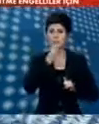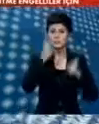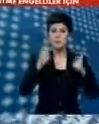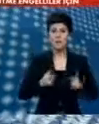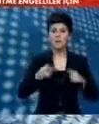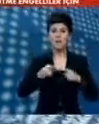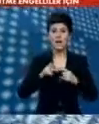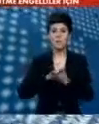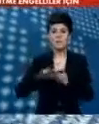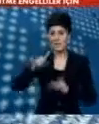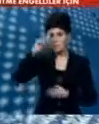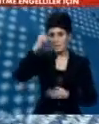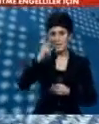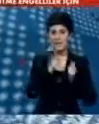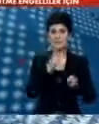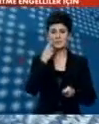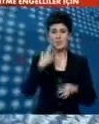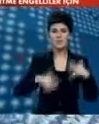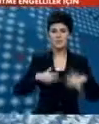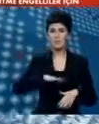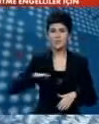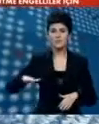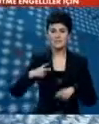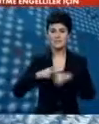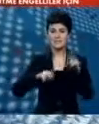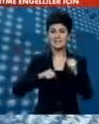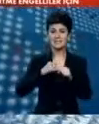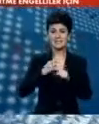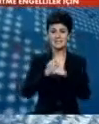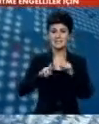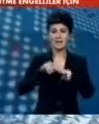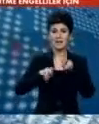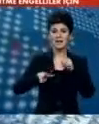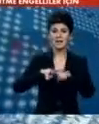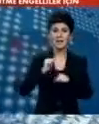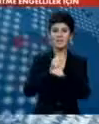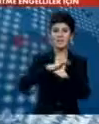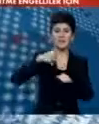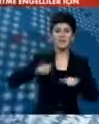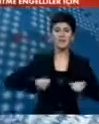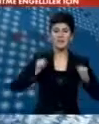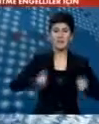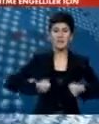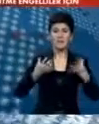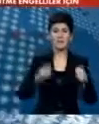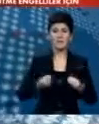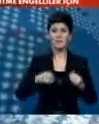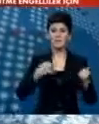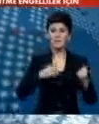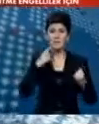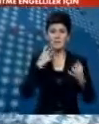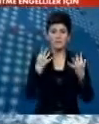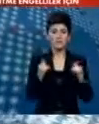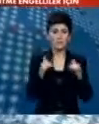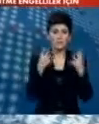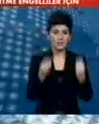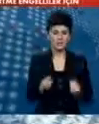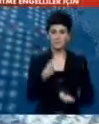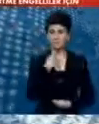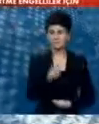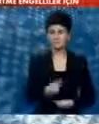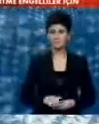Edeki rehabilitasyon merkezlerinde eğitim gören engelli öğrenciler Zigana Dağı'nda kayak yaptı, kemençe eşliğinde horon tepti.